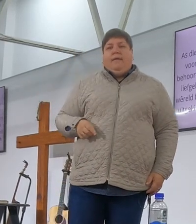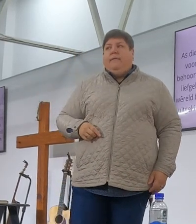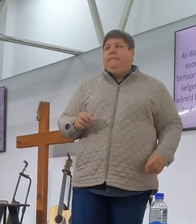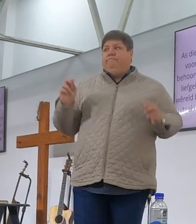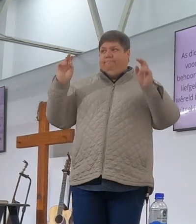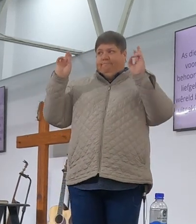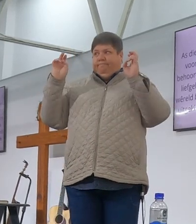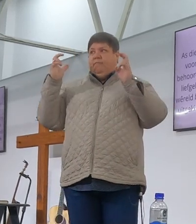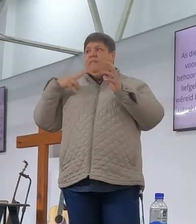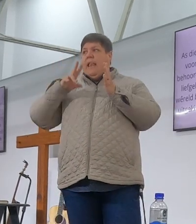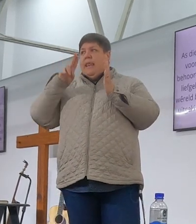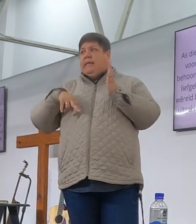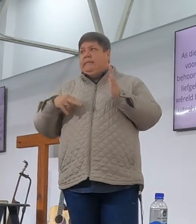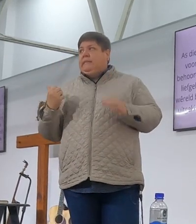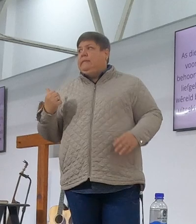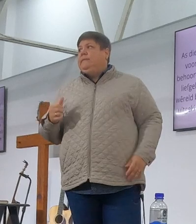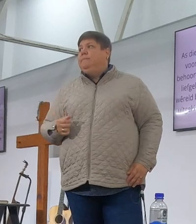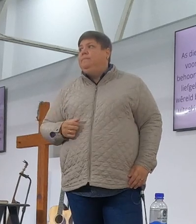lees.